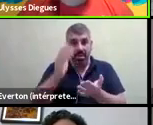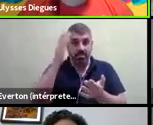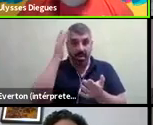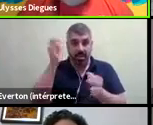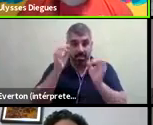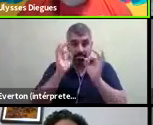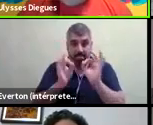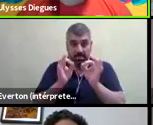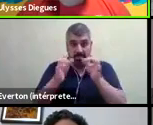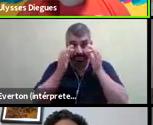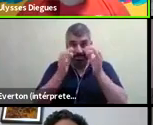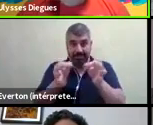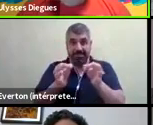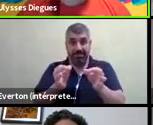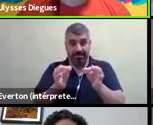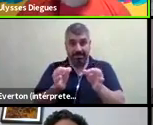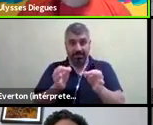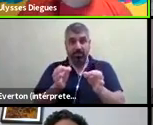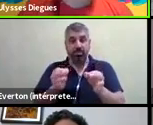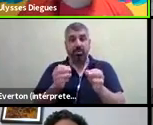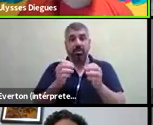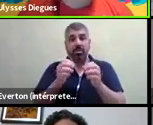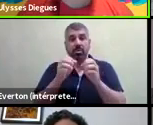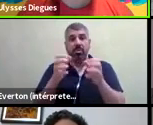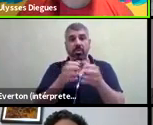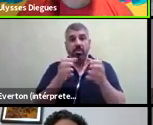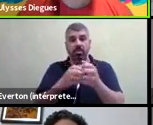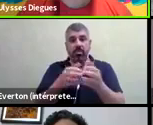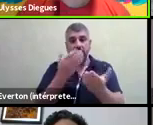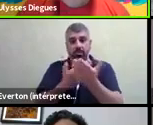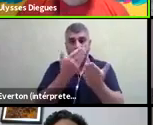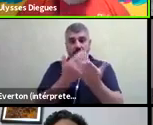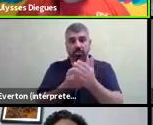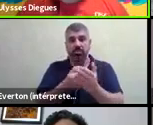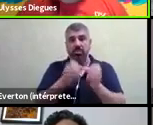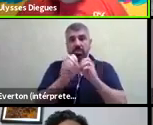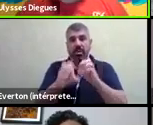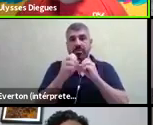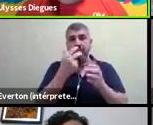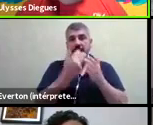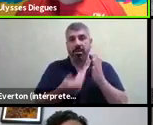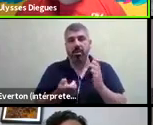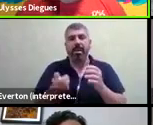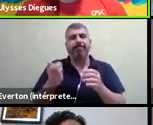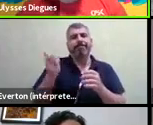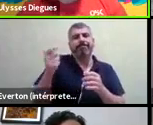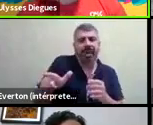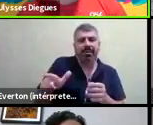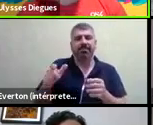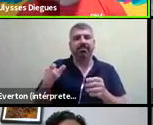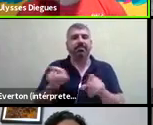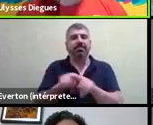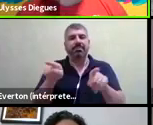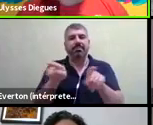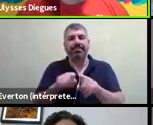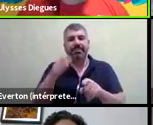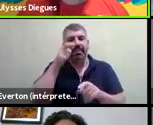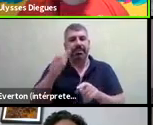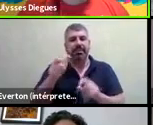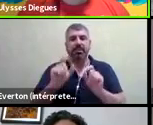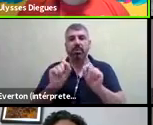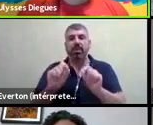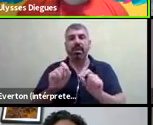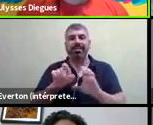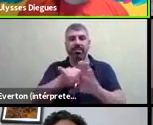de estudos em educação bilíngue vai estar junto com a Brincada da Educação. Outra coisa interessante é que nós também agora temos um canal no